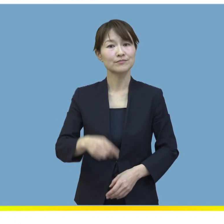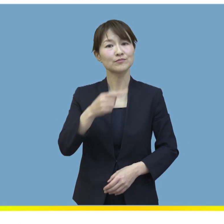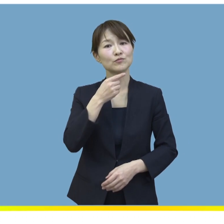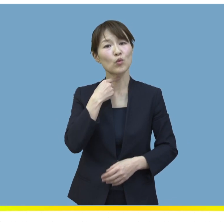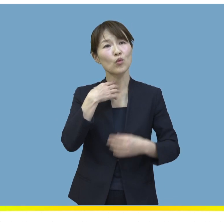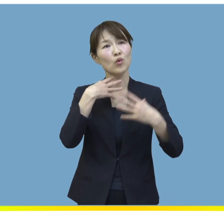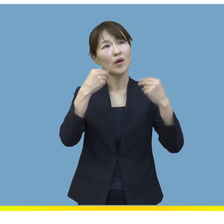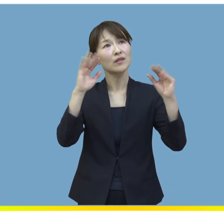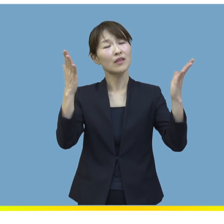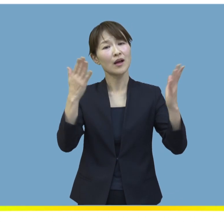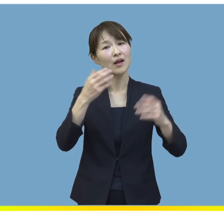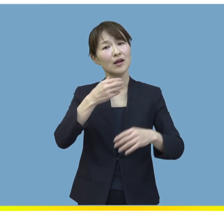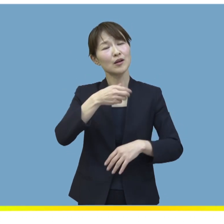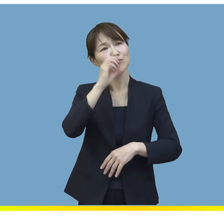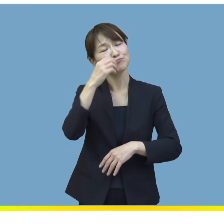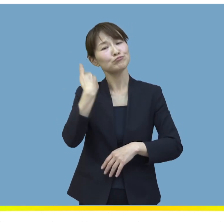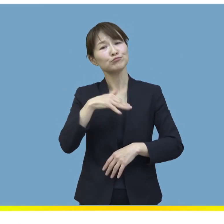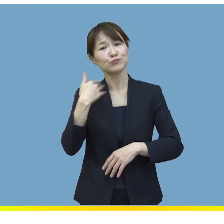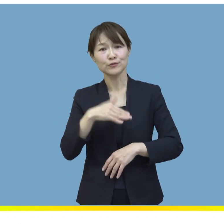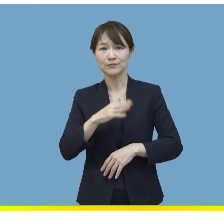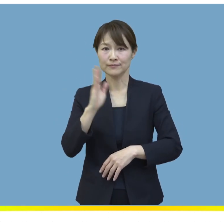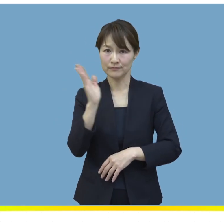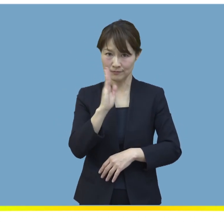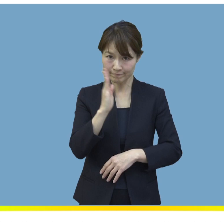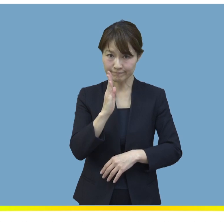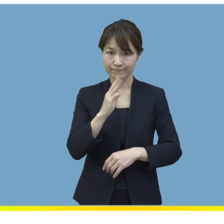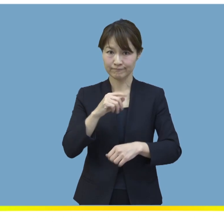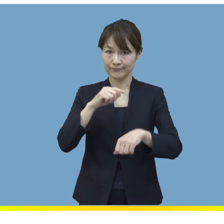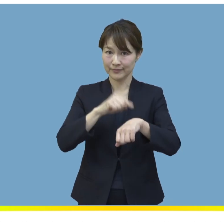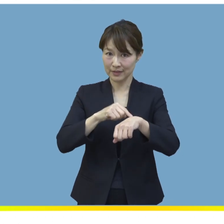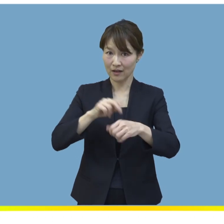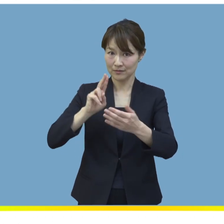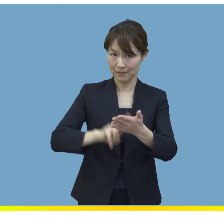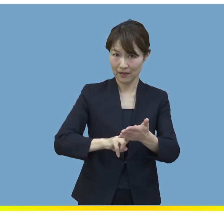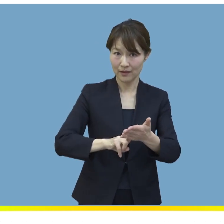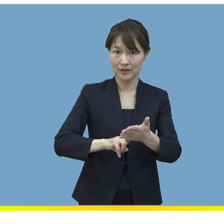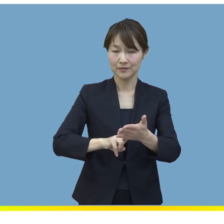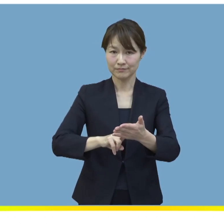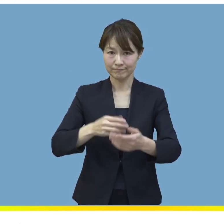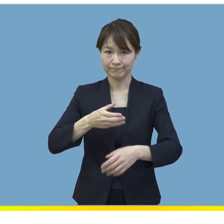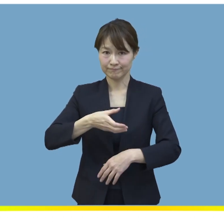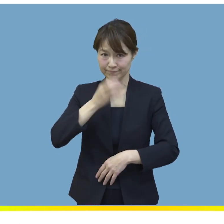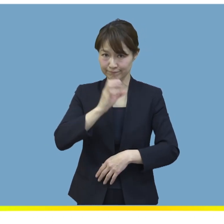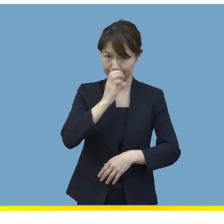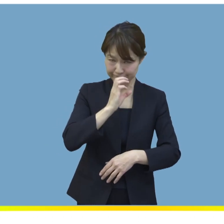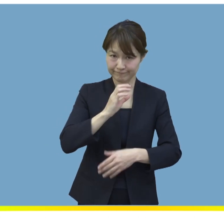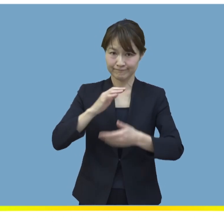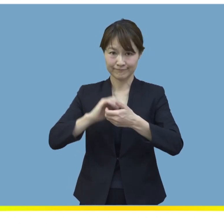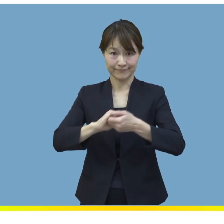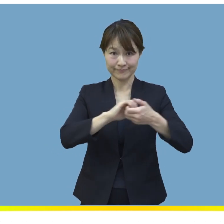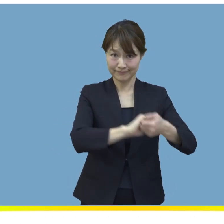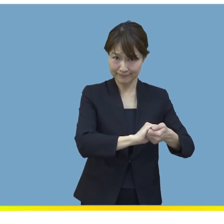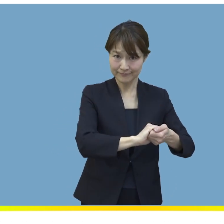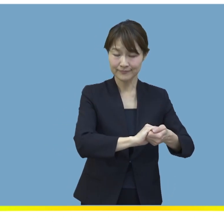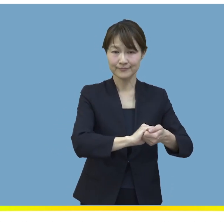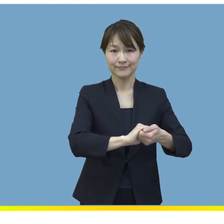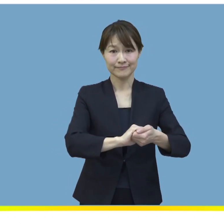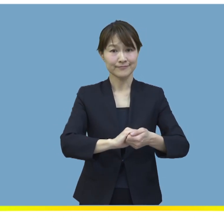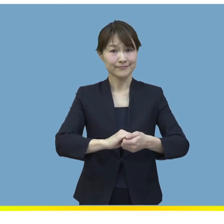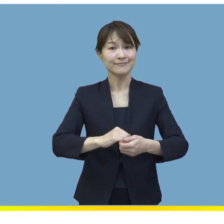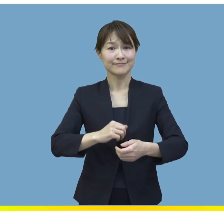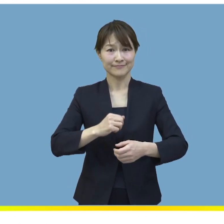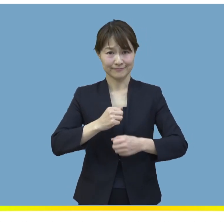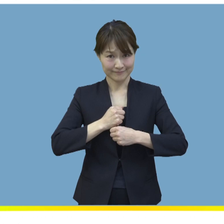喉が乾かなくても時間を決めてこまめに水分補給をするなど